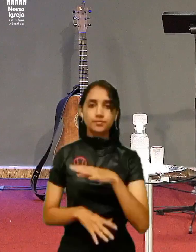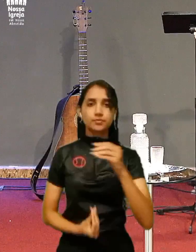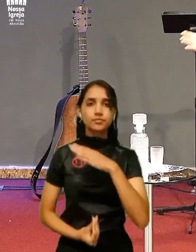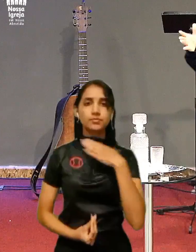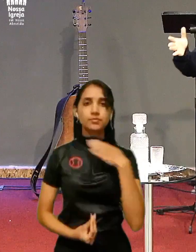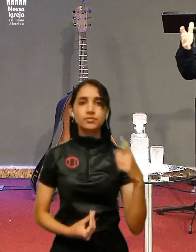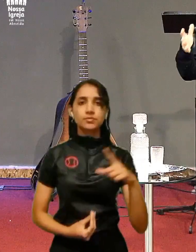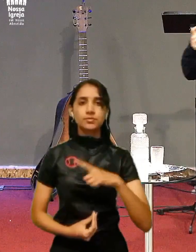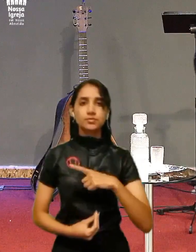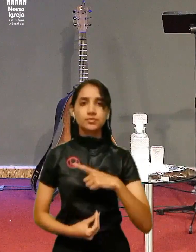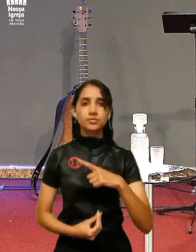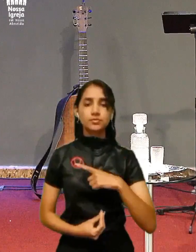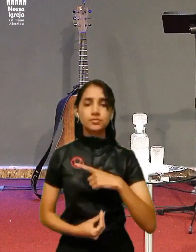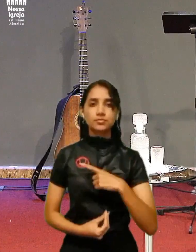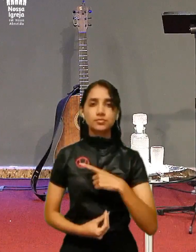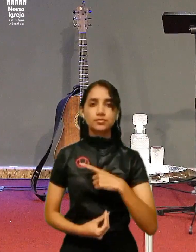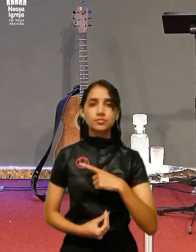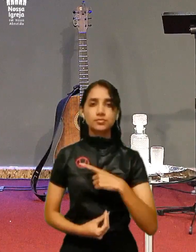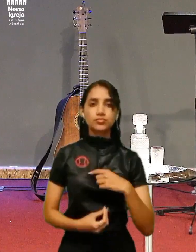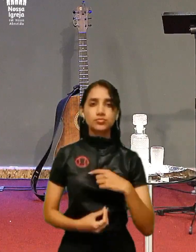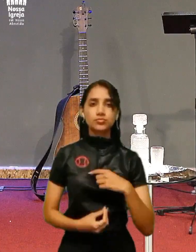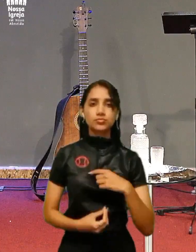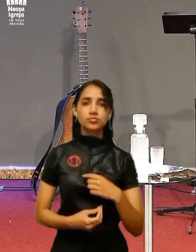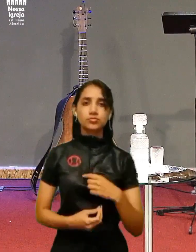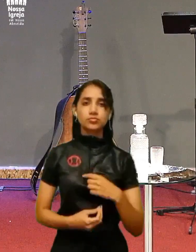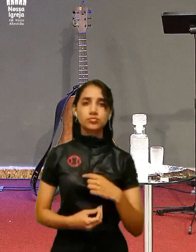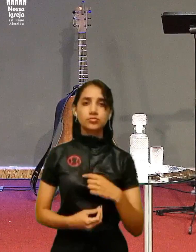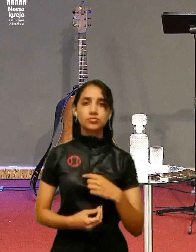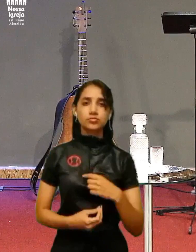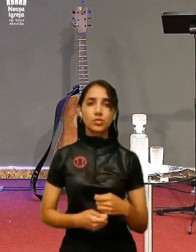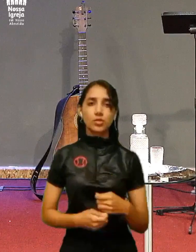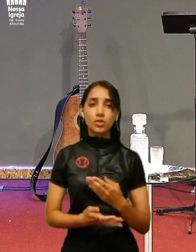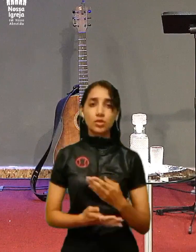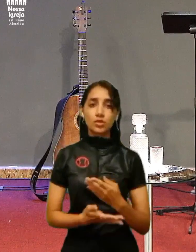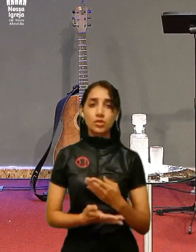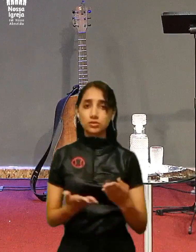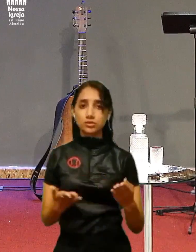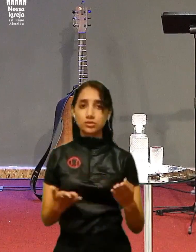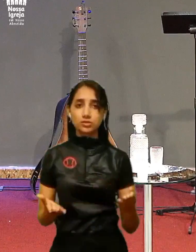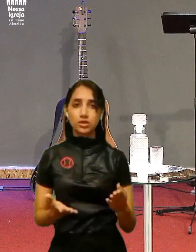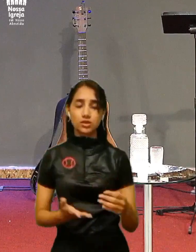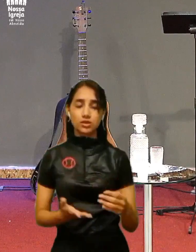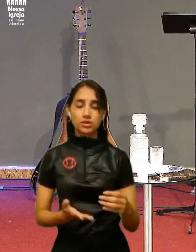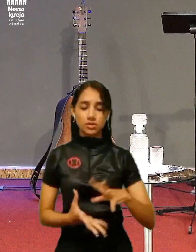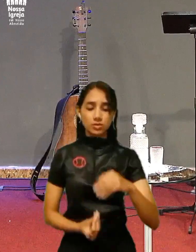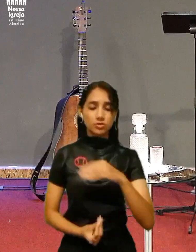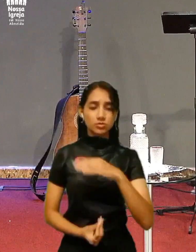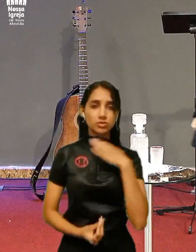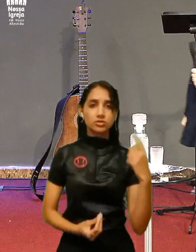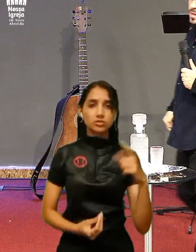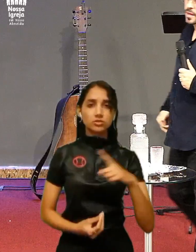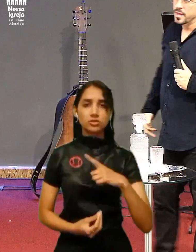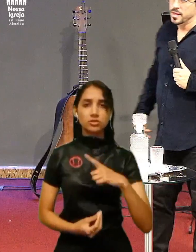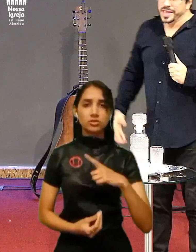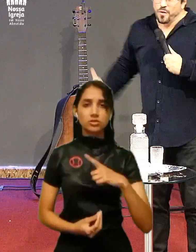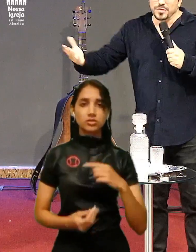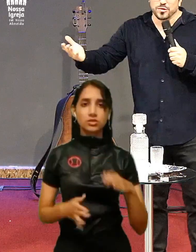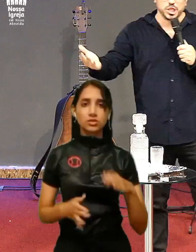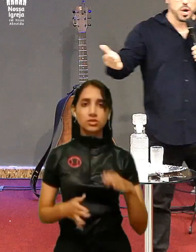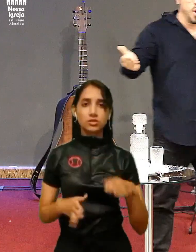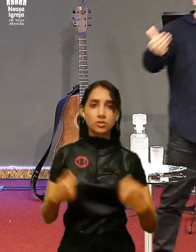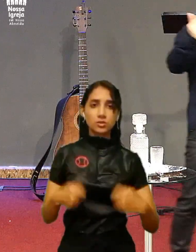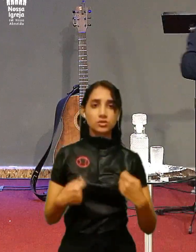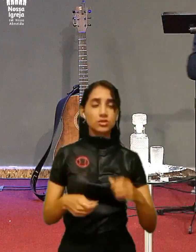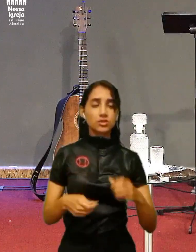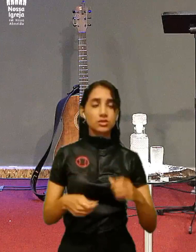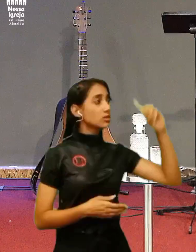Talvez você seja uma pessoa que está precisando que Deus injete vida dentro de você. Talvez você